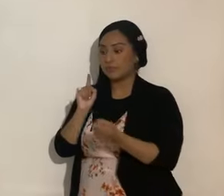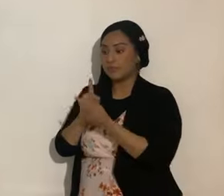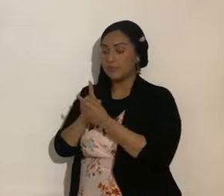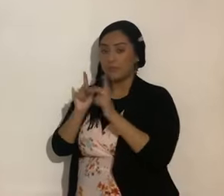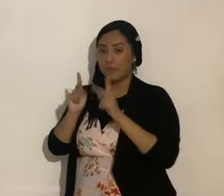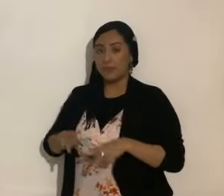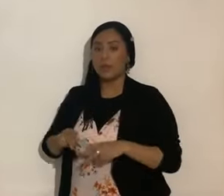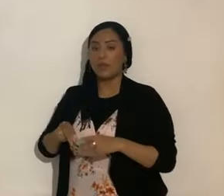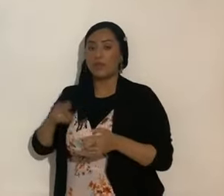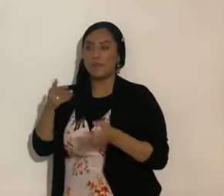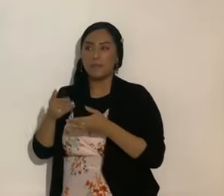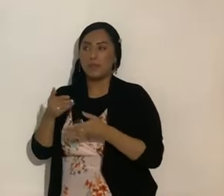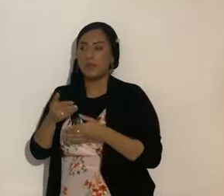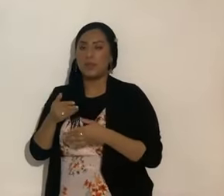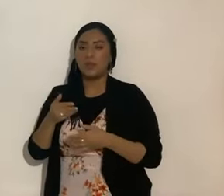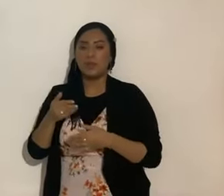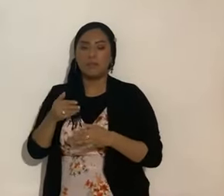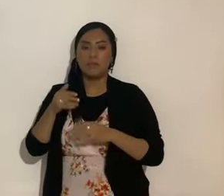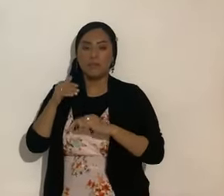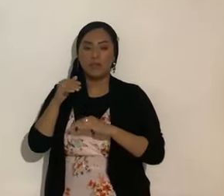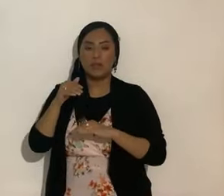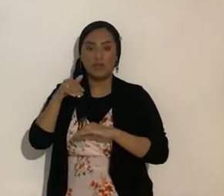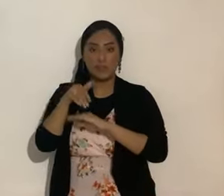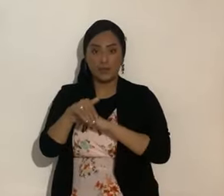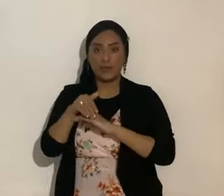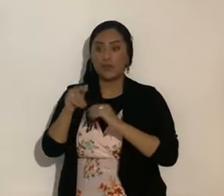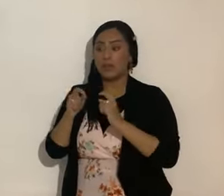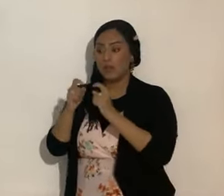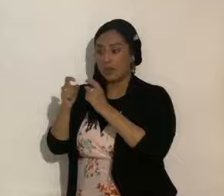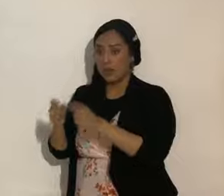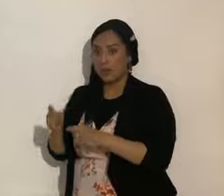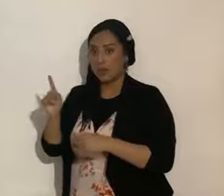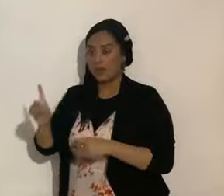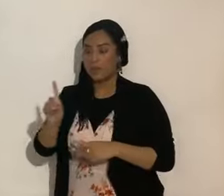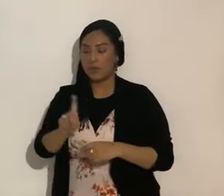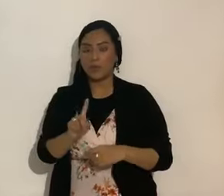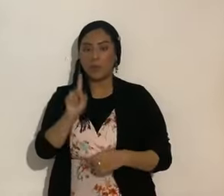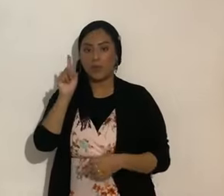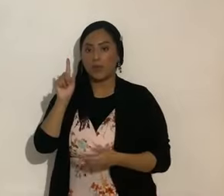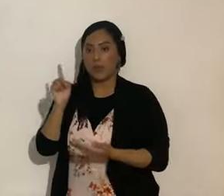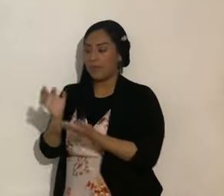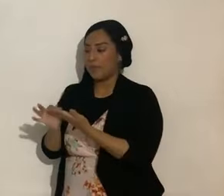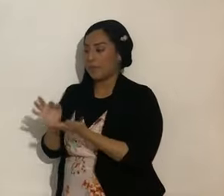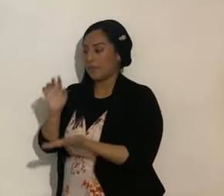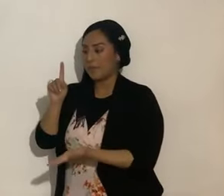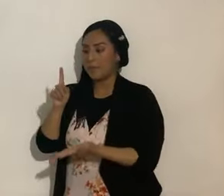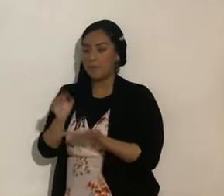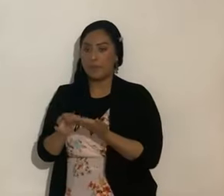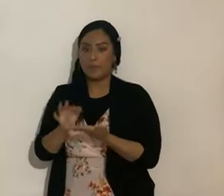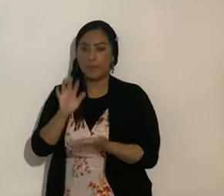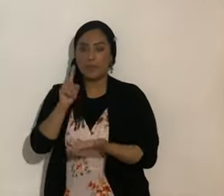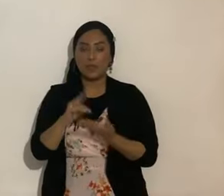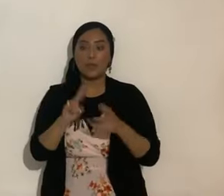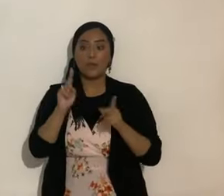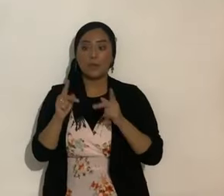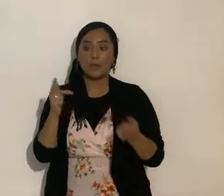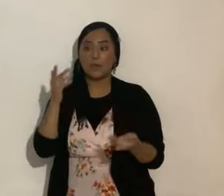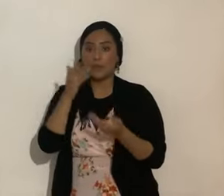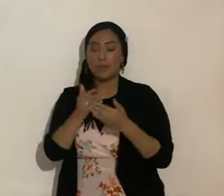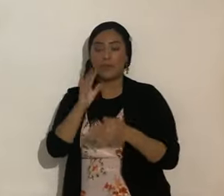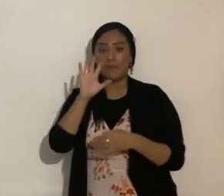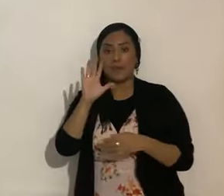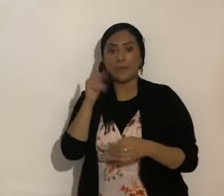habían ido cerca de la hora undécima, recibieron cada uno un denario. Es decir, los que llegaron a las 5 de la